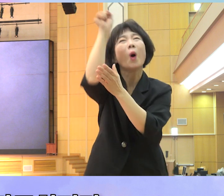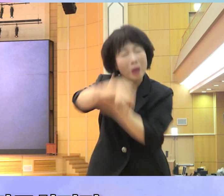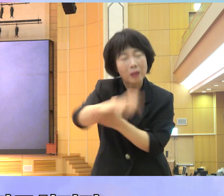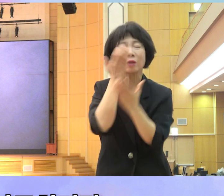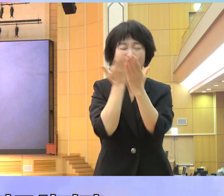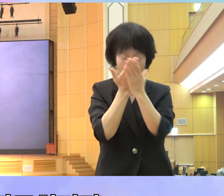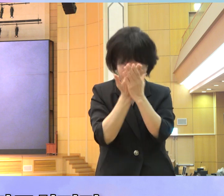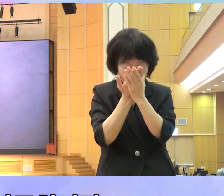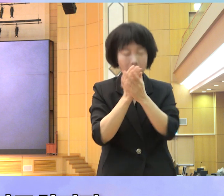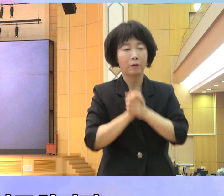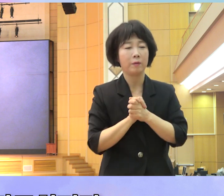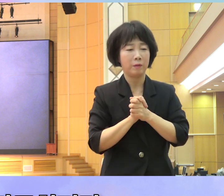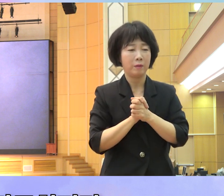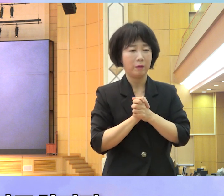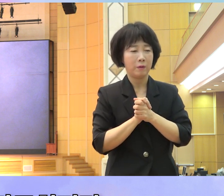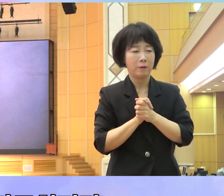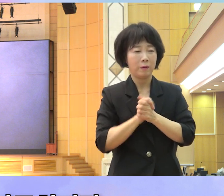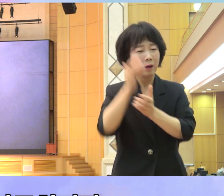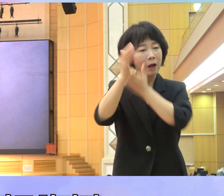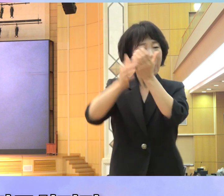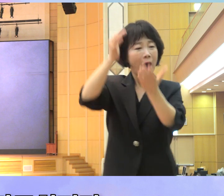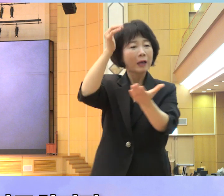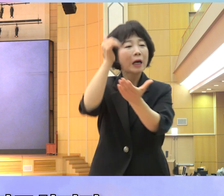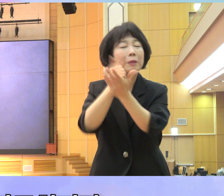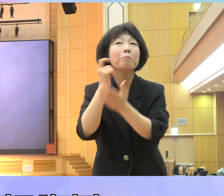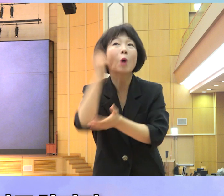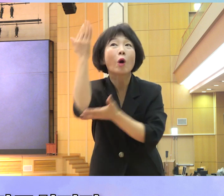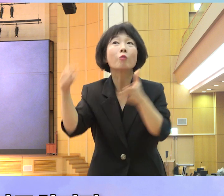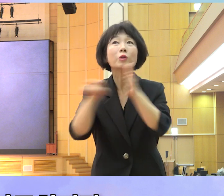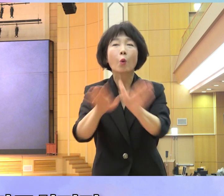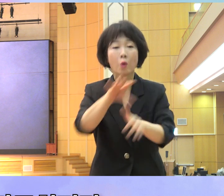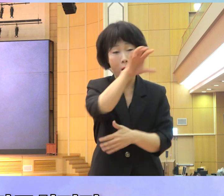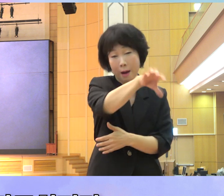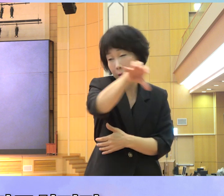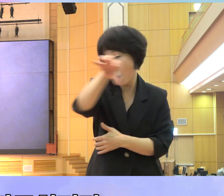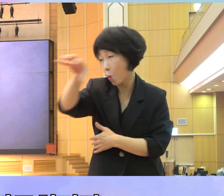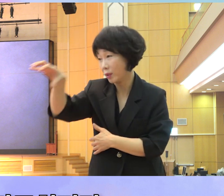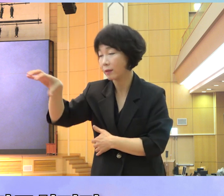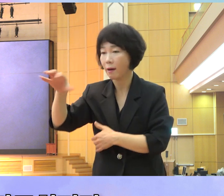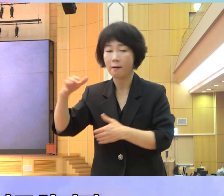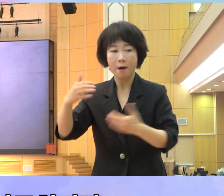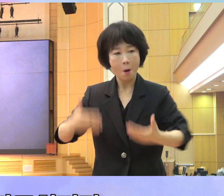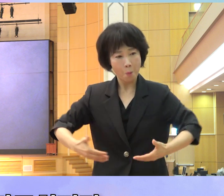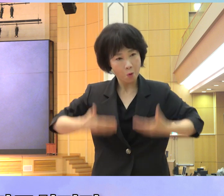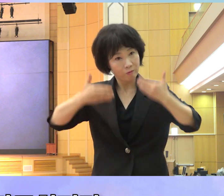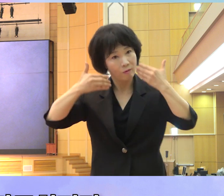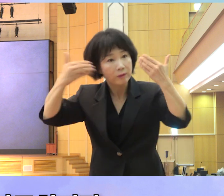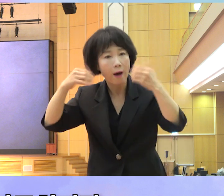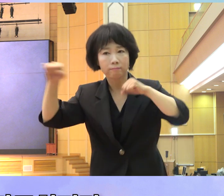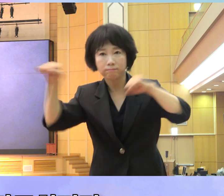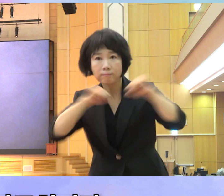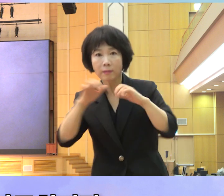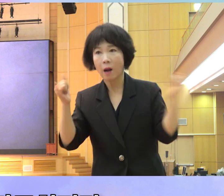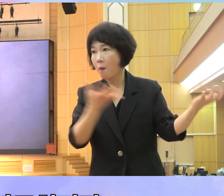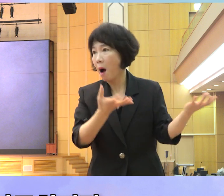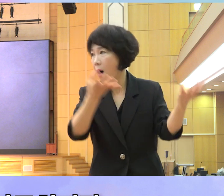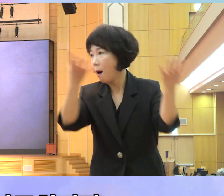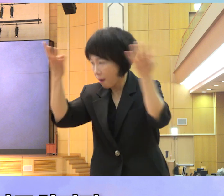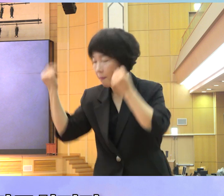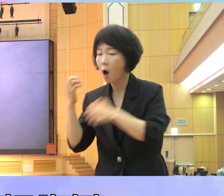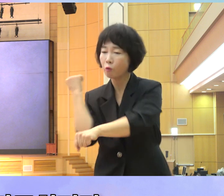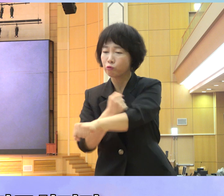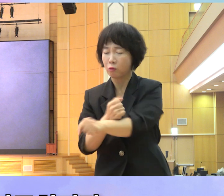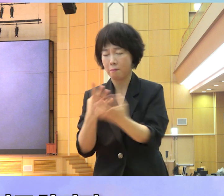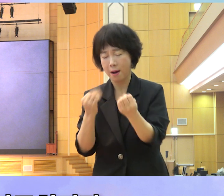주시옵기를 원합니다. 하나님의 영광을 위하여 오늘 또 각 기관마다 각 처에서 열심히 봉사하고